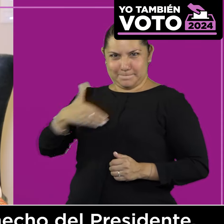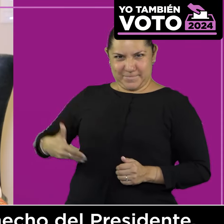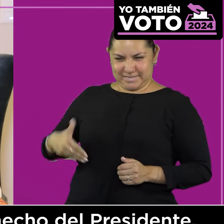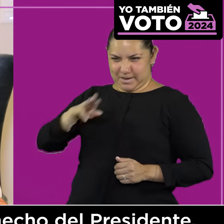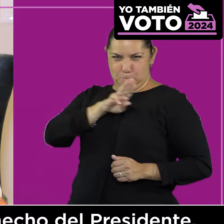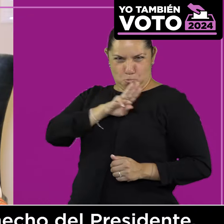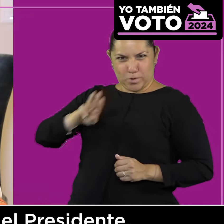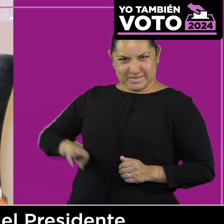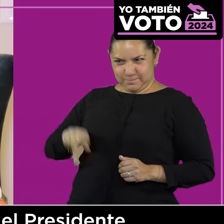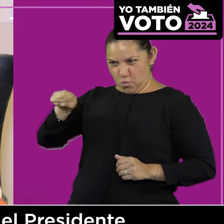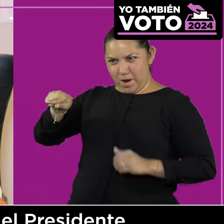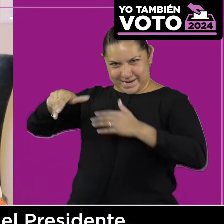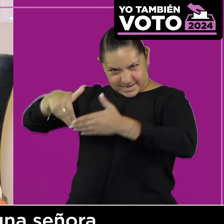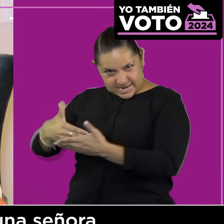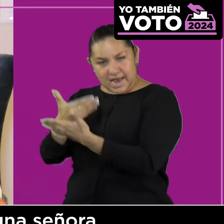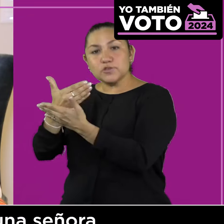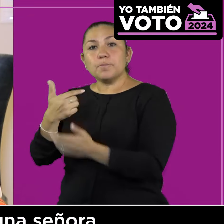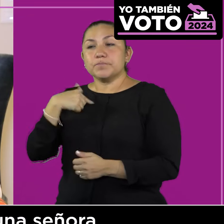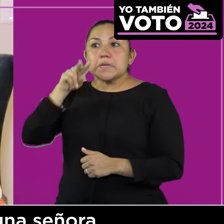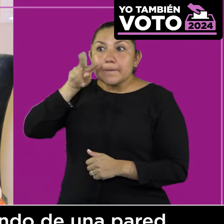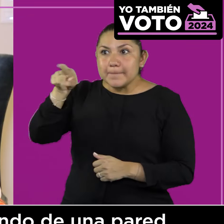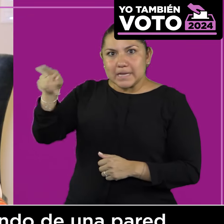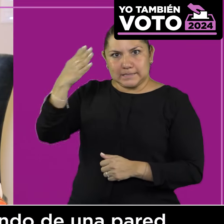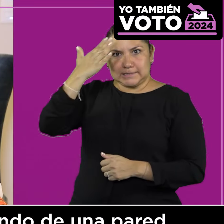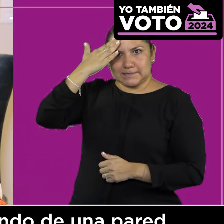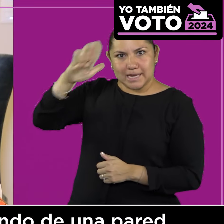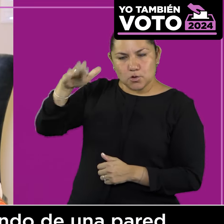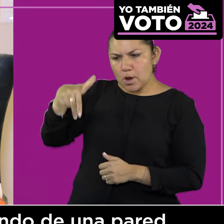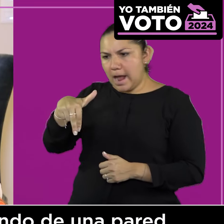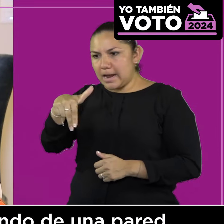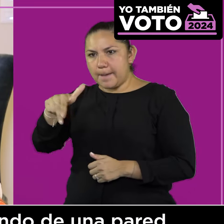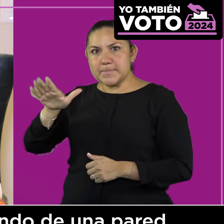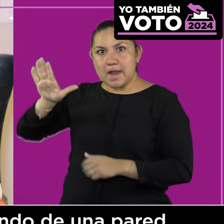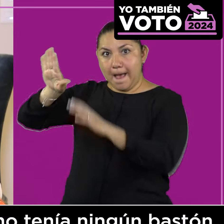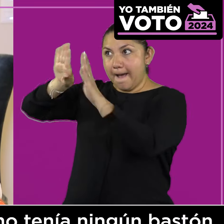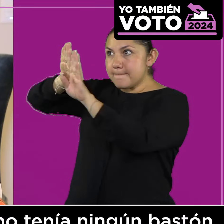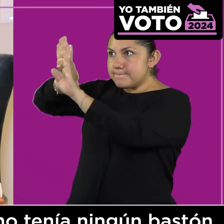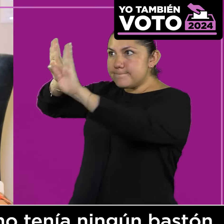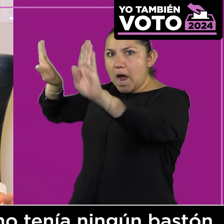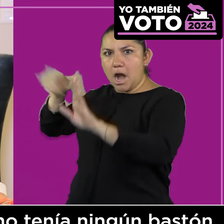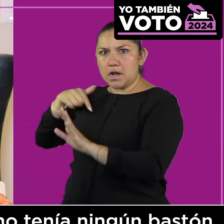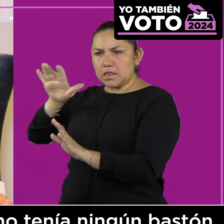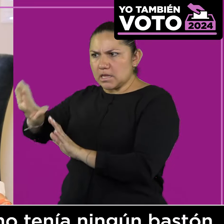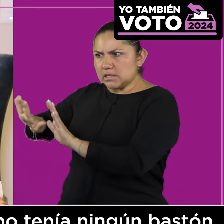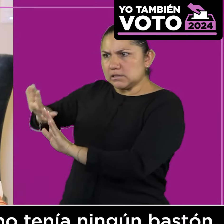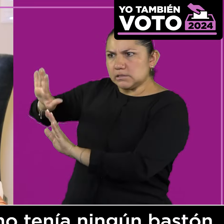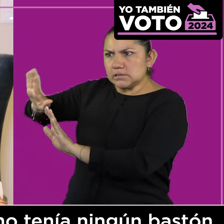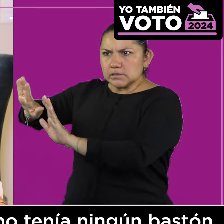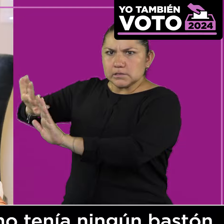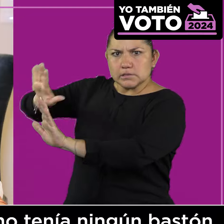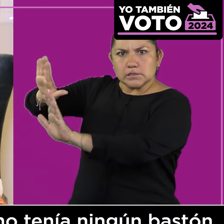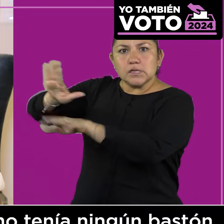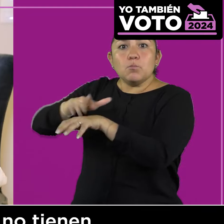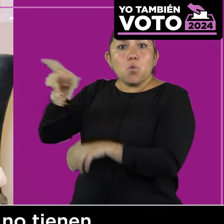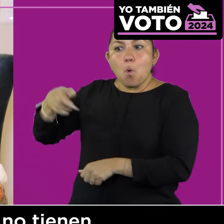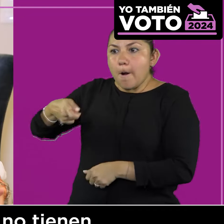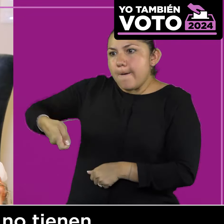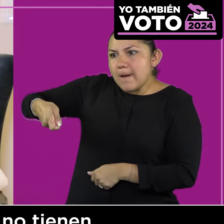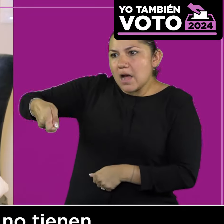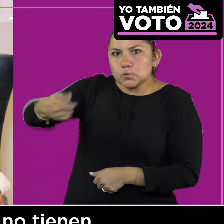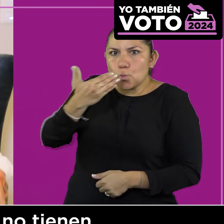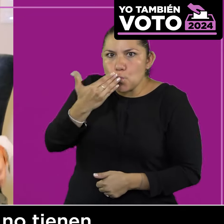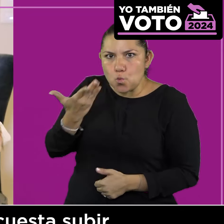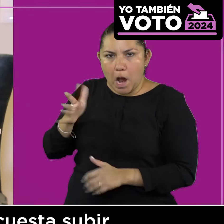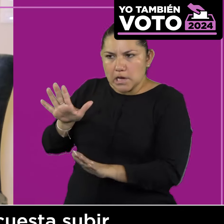de hecho el presidente donde nació el presidente y vi que una señora ahí se venía agarrando de una pared lógicamente porque no traía ningún bastón las